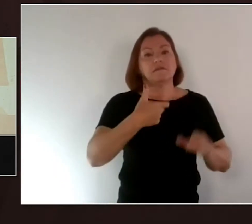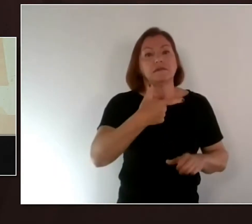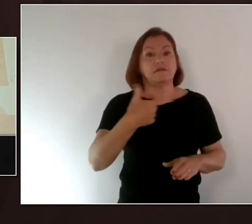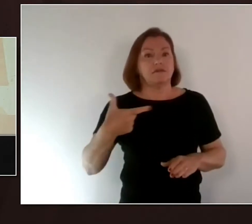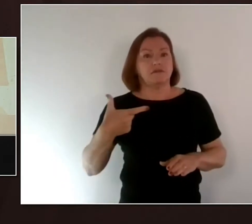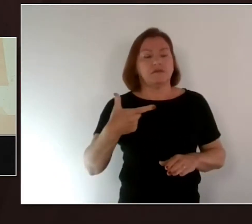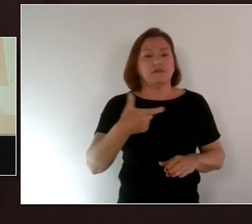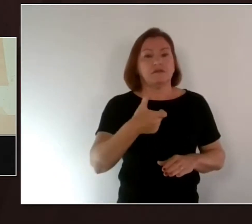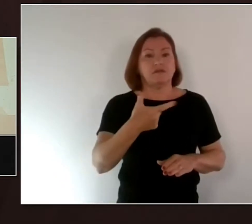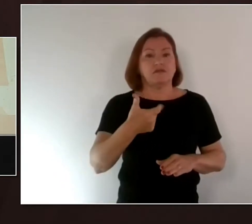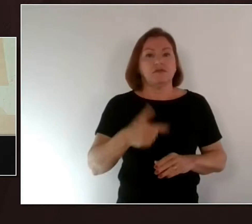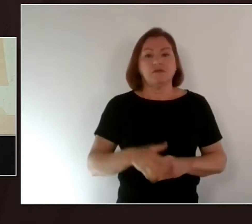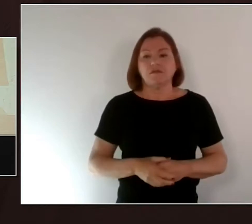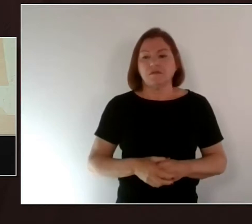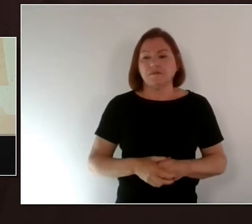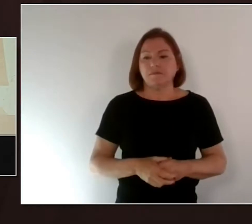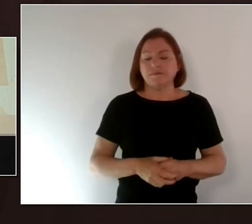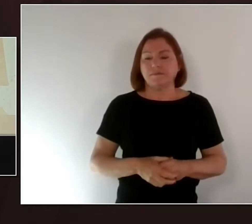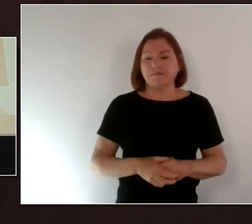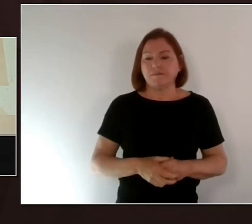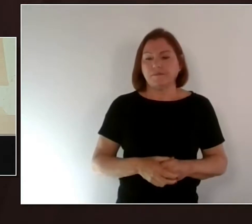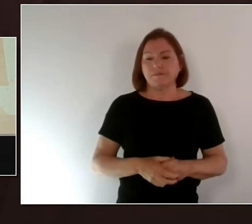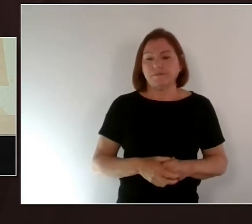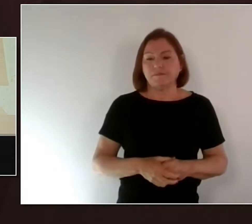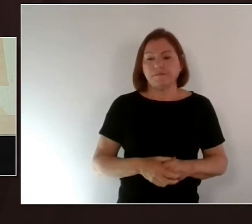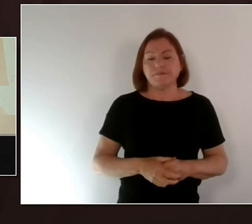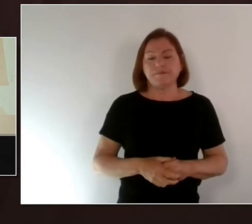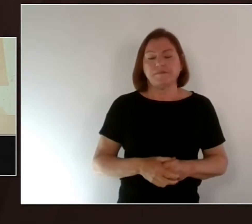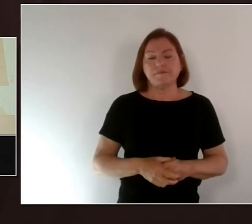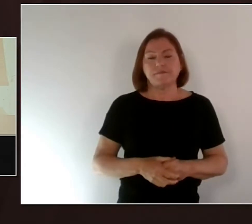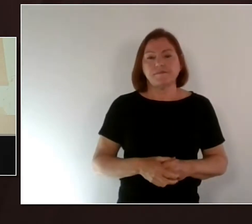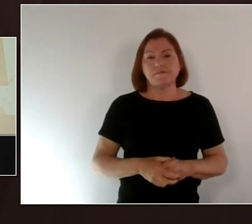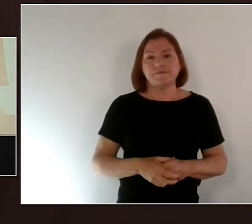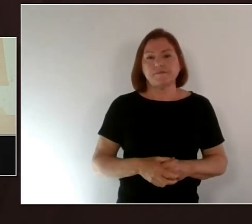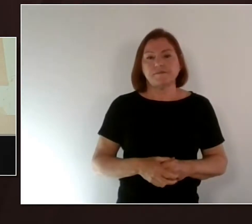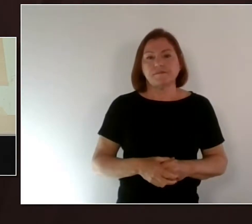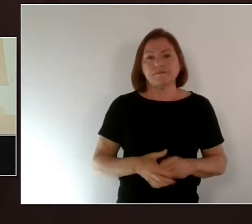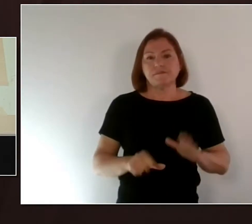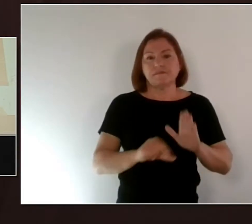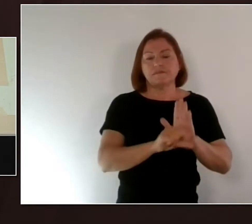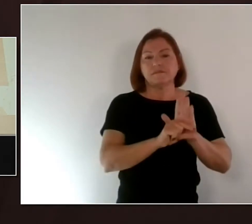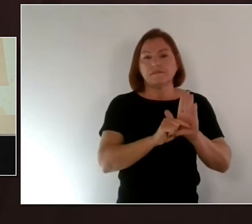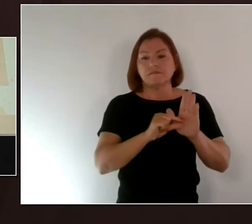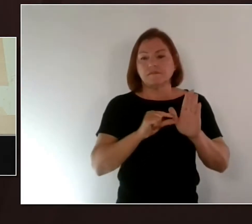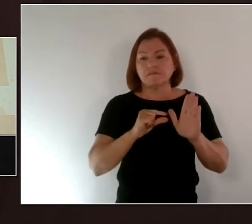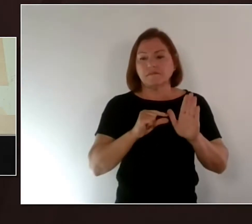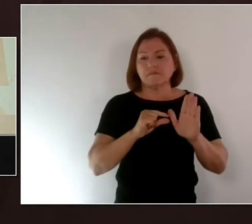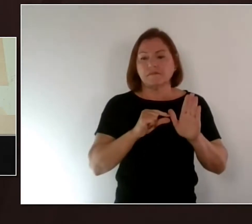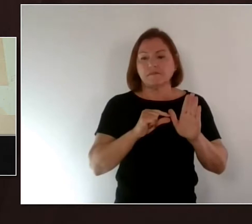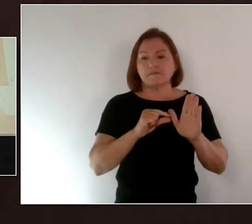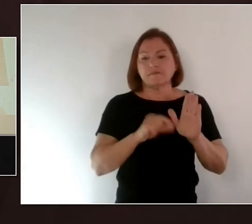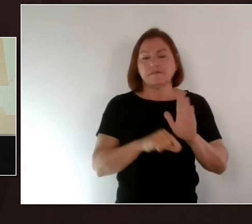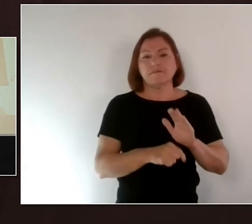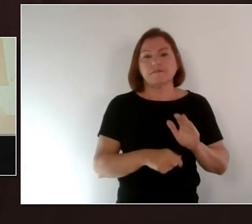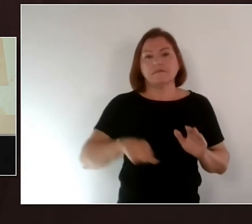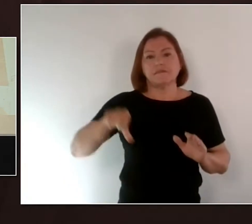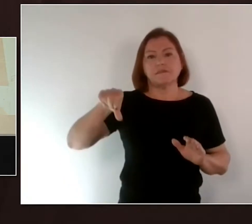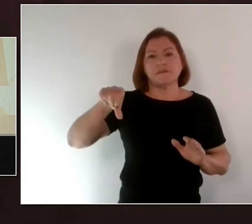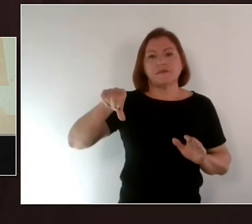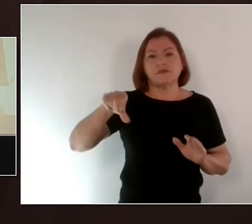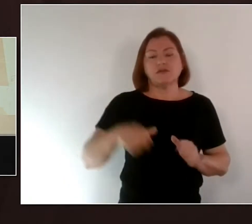Senhor Jesus. Apocalipse 12, né? Versículo 9. E